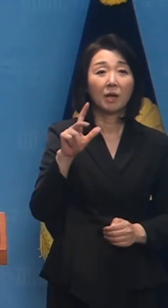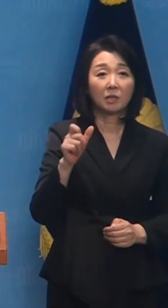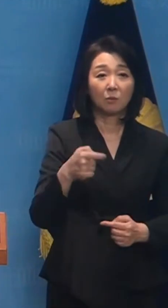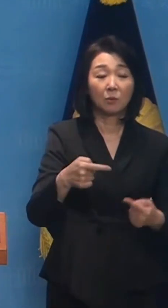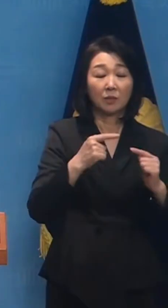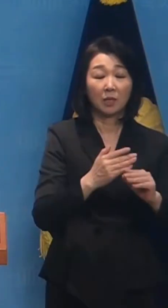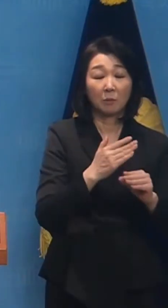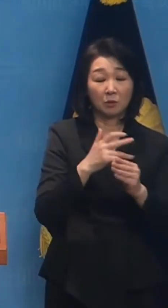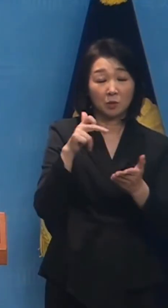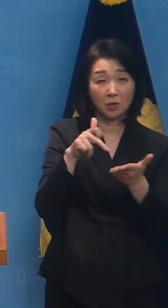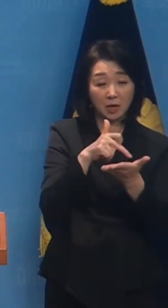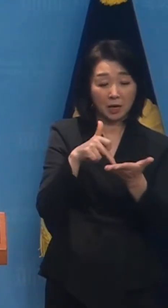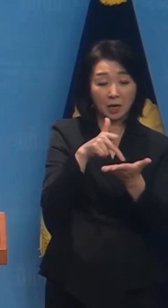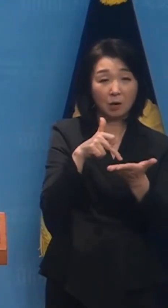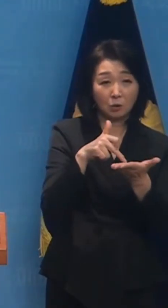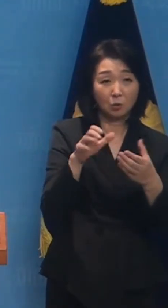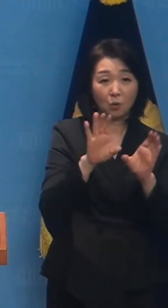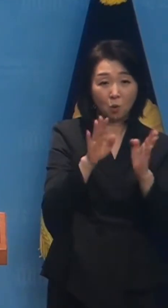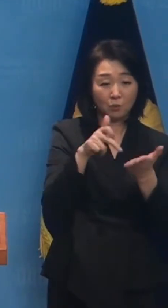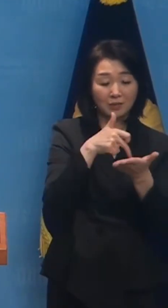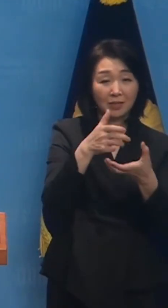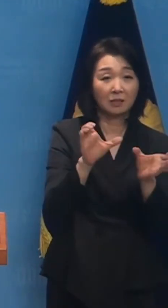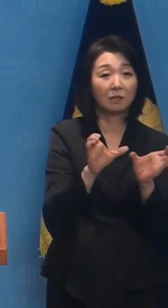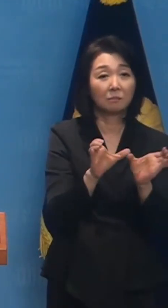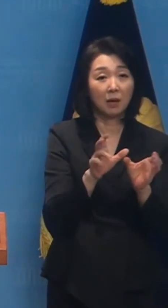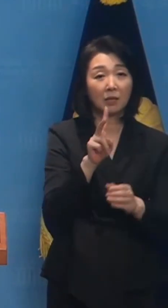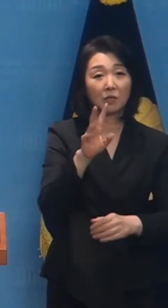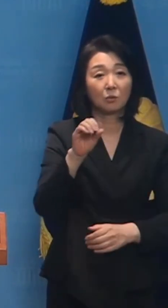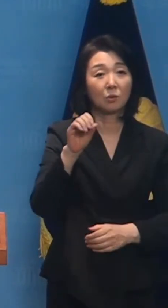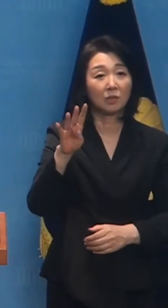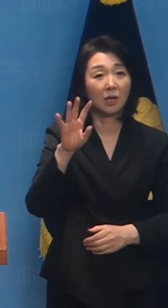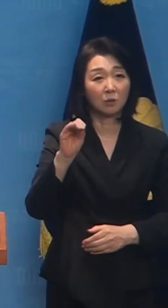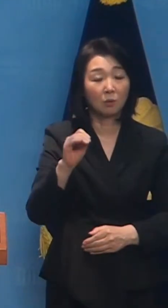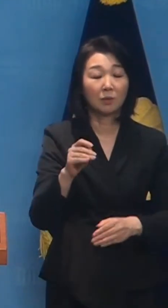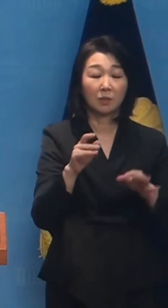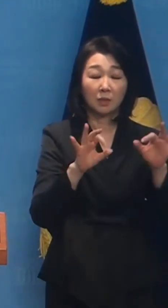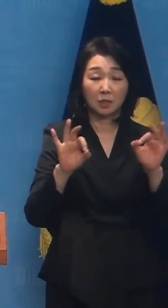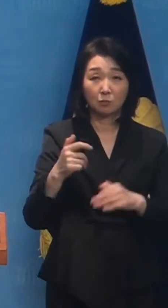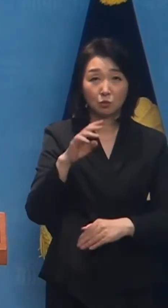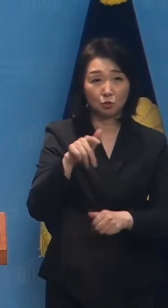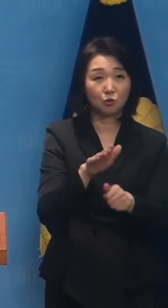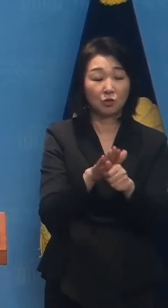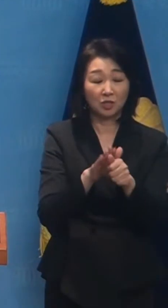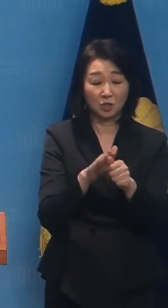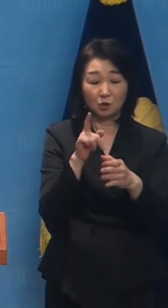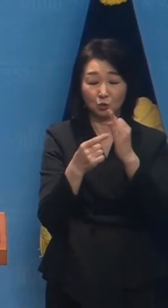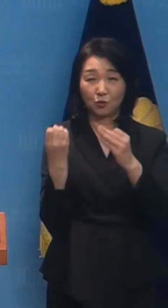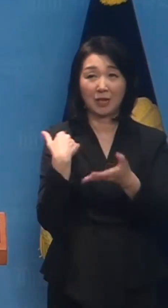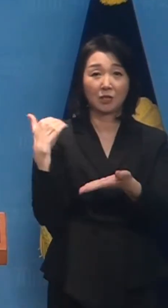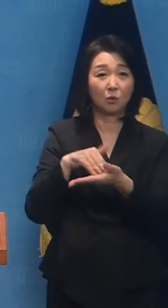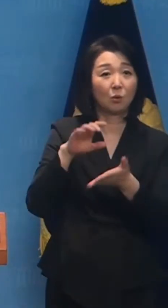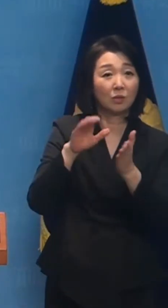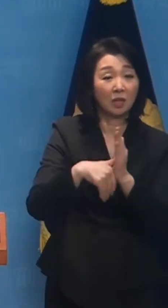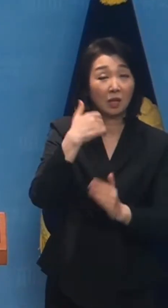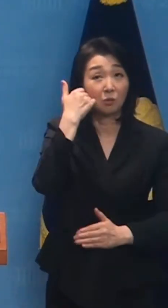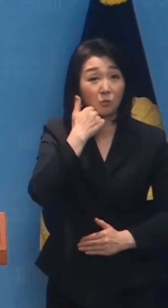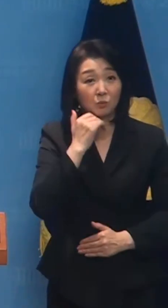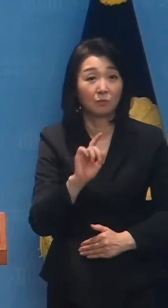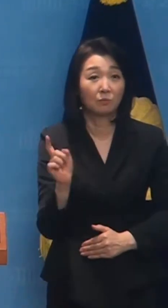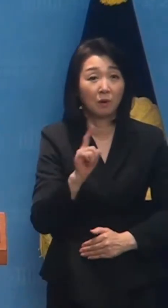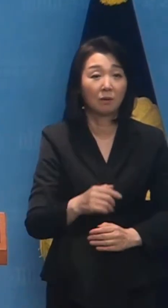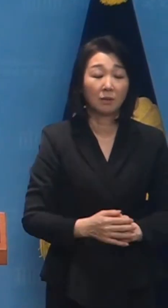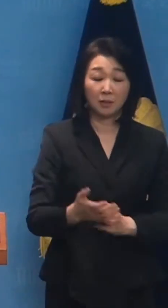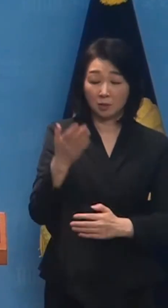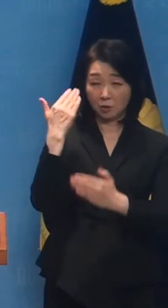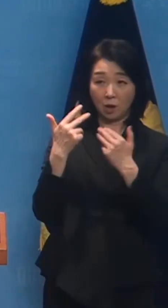중인 카카오톡 오픈 채팅방 2040 김문수 지지 윤어게인에서는 한 익명의 이용자가